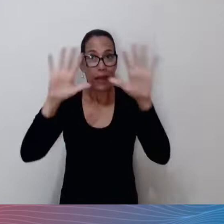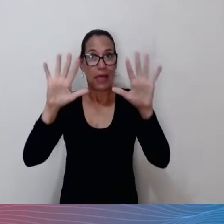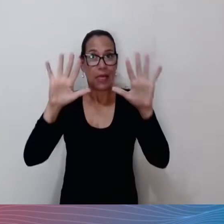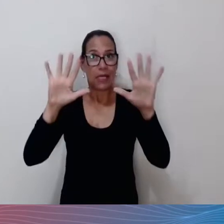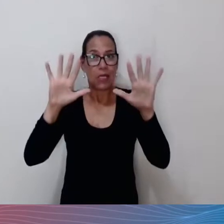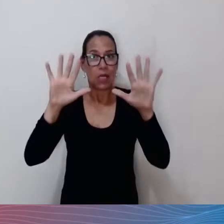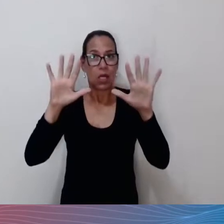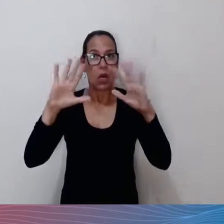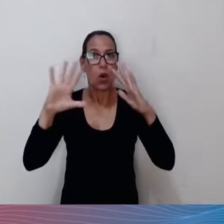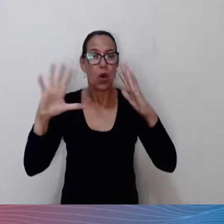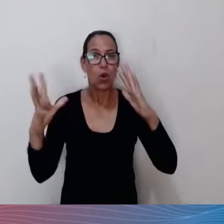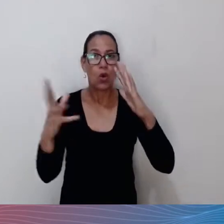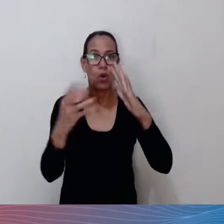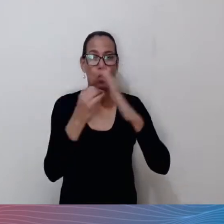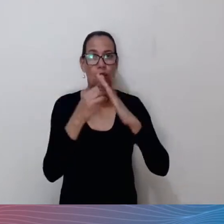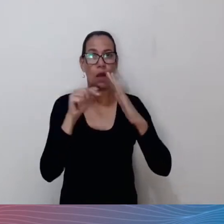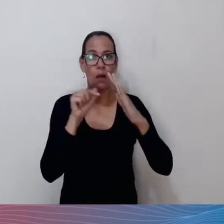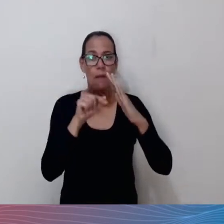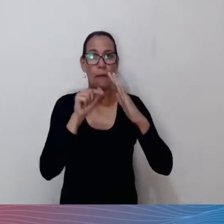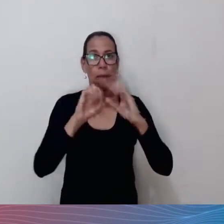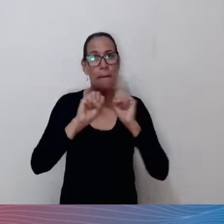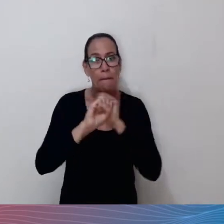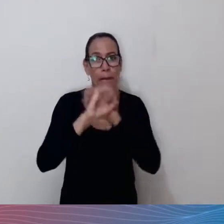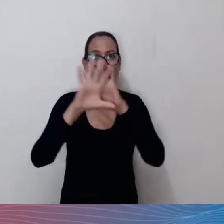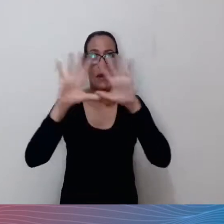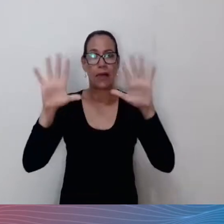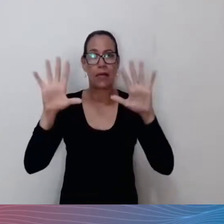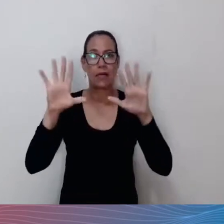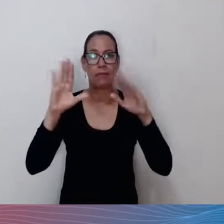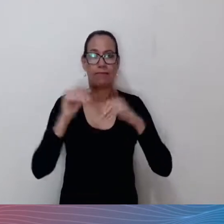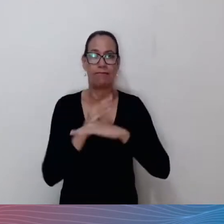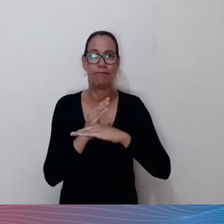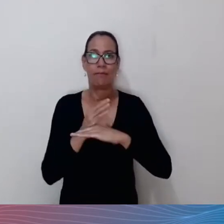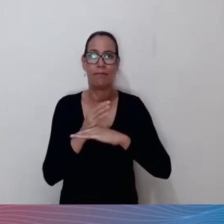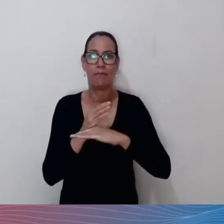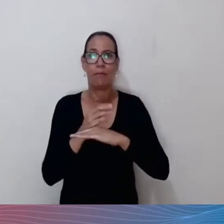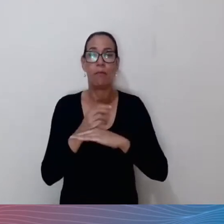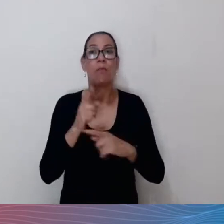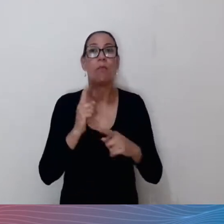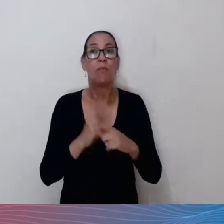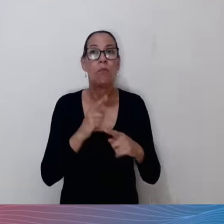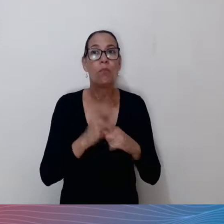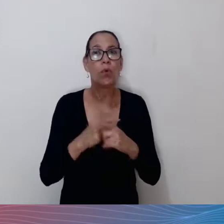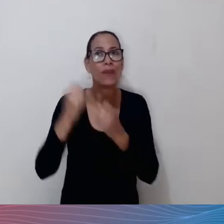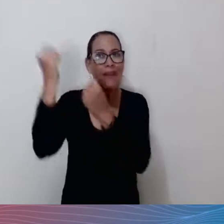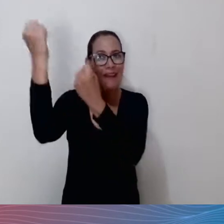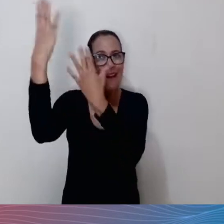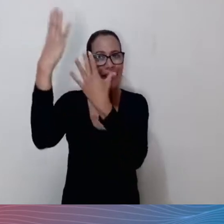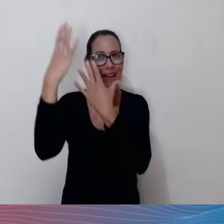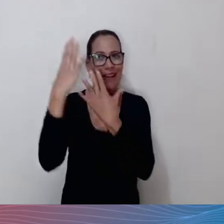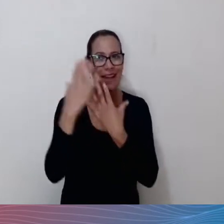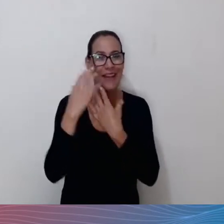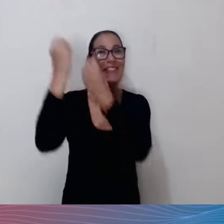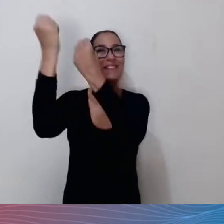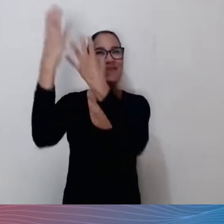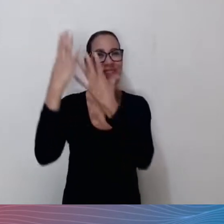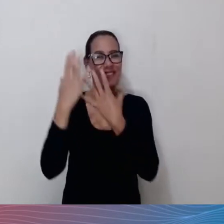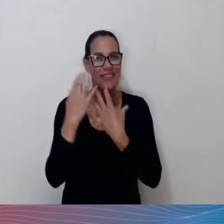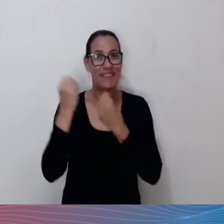será glorificação através do fluir da graça. E quando chegar no final do trabalho da